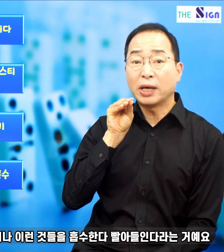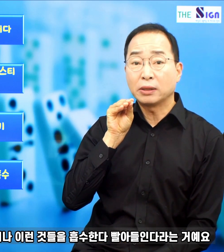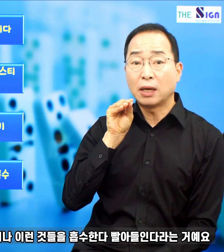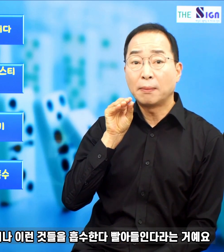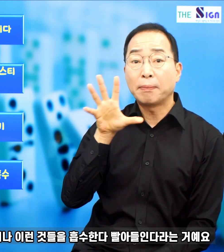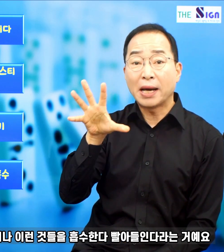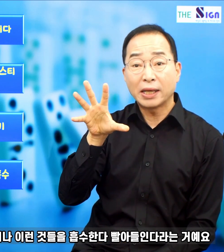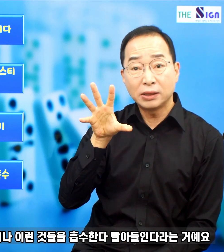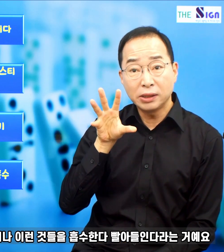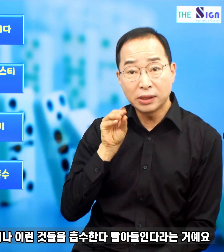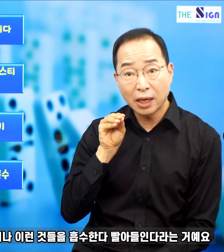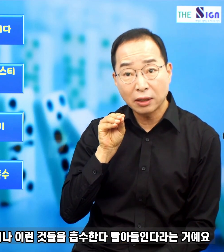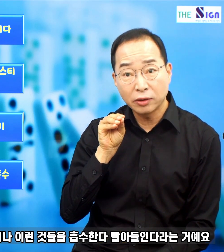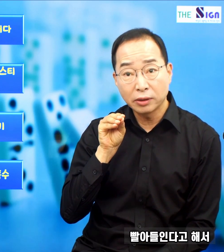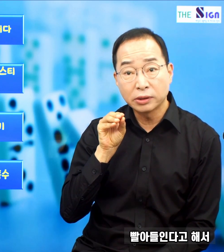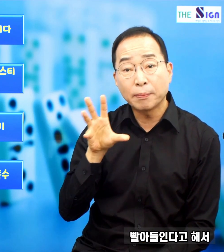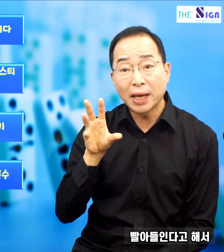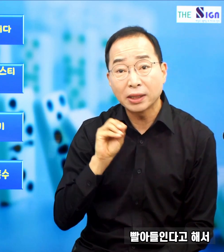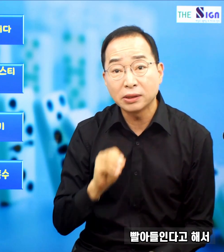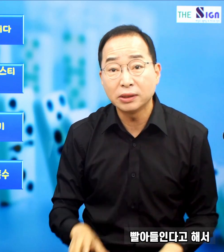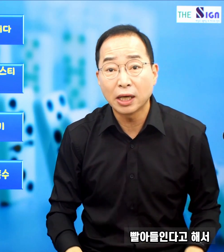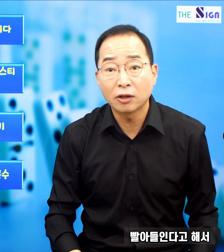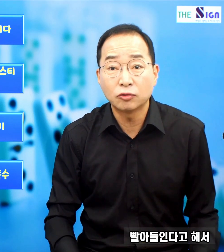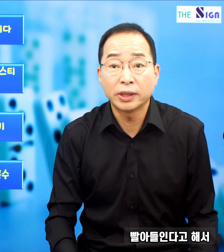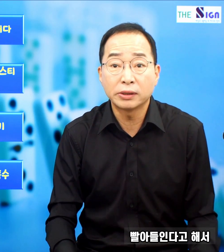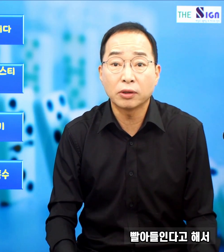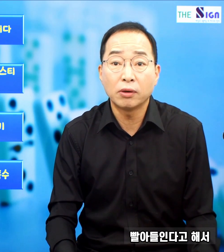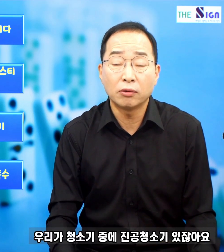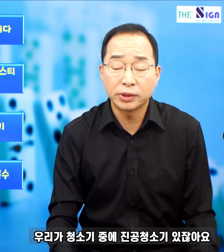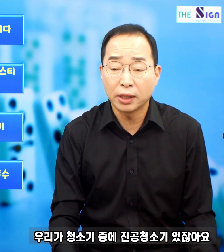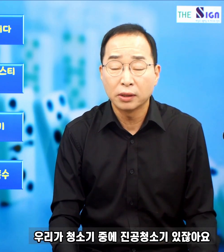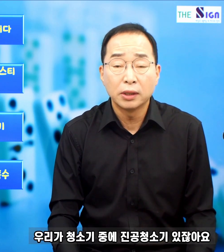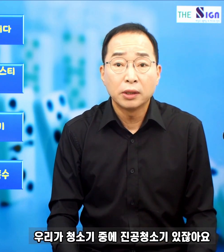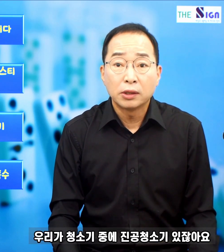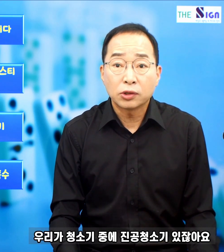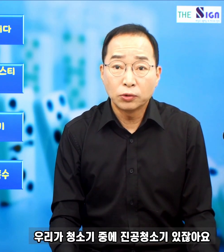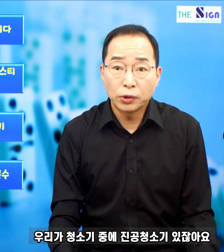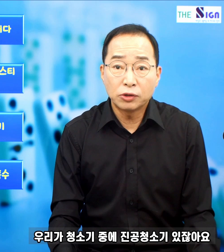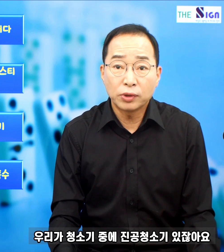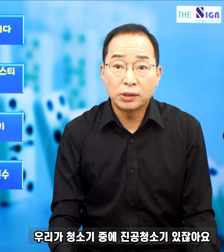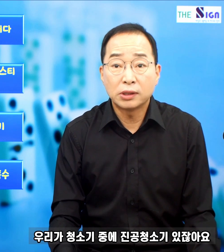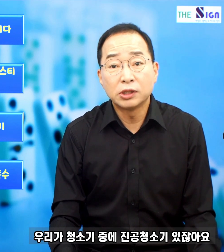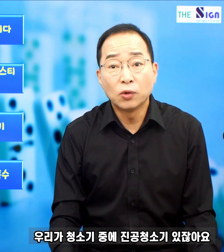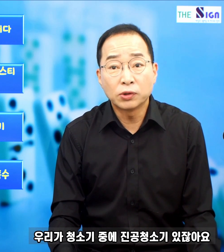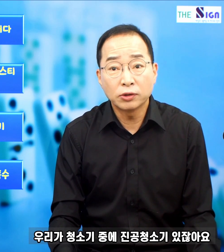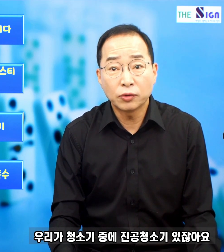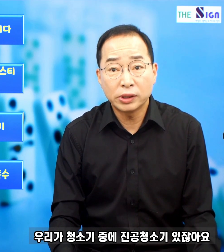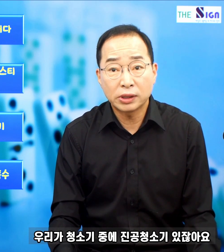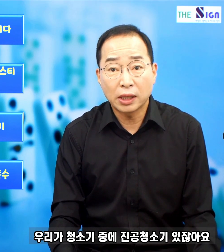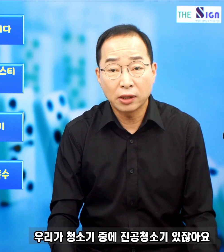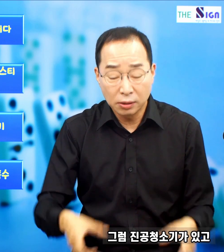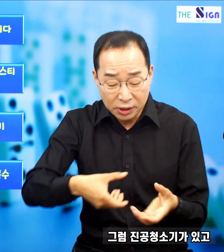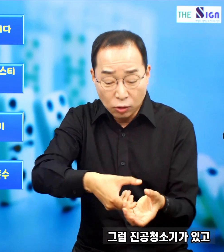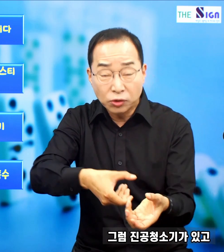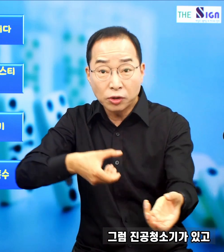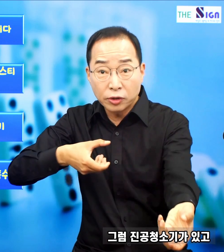흡수한다, 빨아들인다라는 거예요. 그래서 빨아들인다고 해서 우리가 청소기 중에 이제 진공 청소기 있잖아요. 그럼 진공